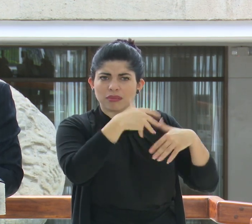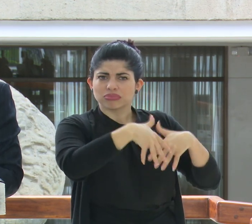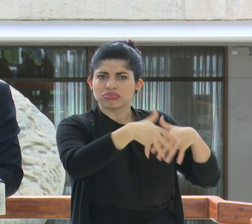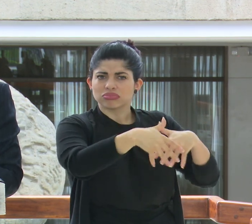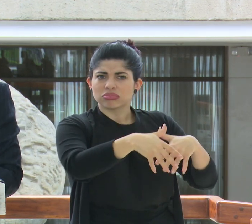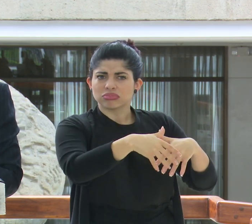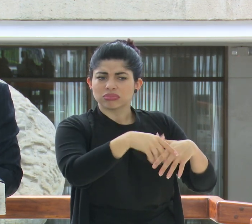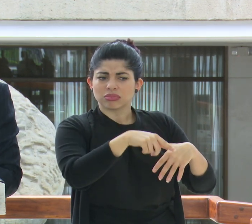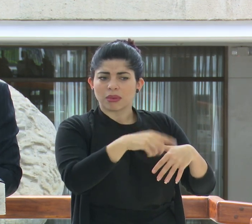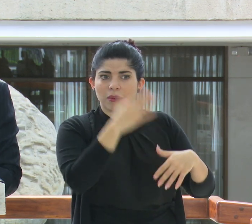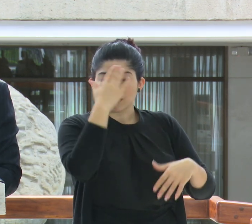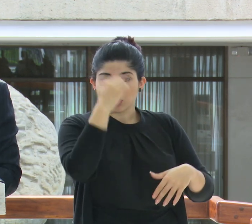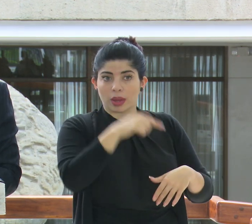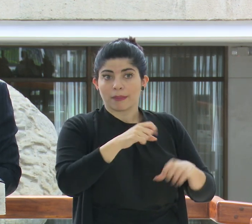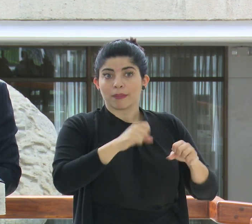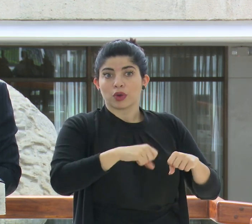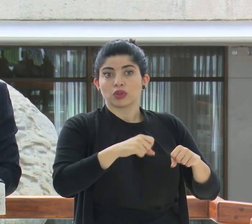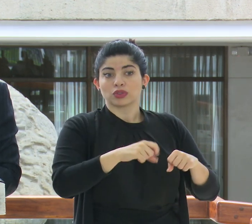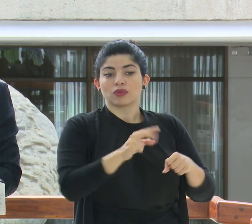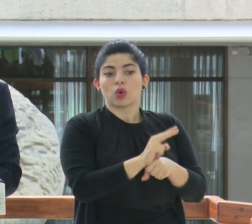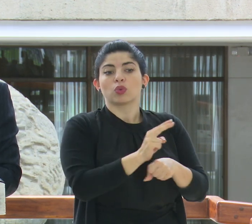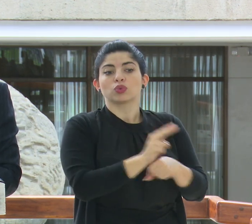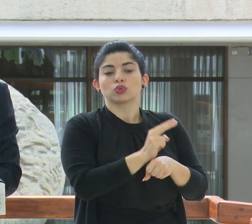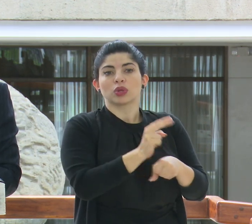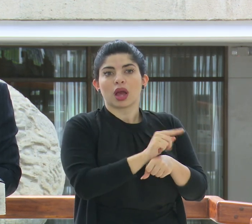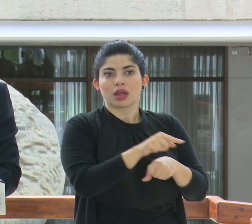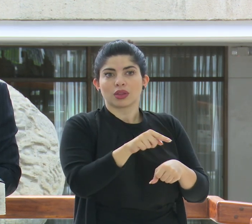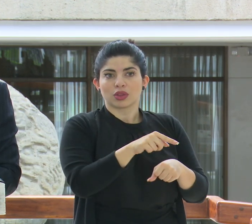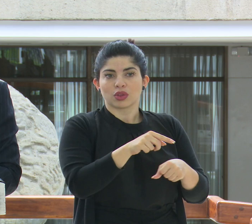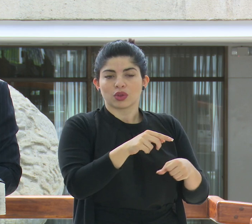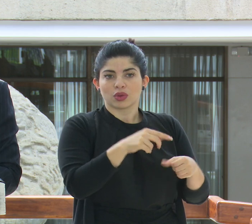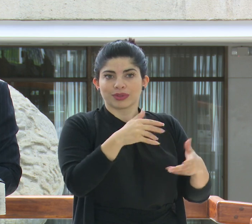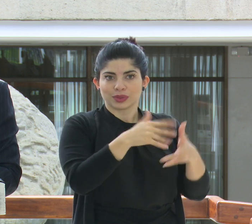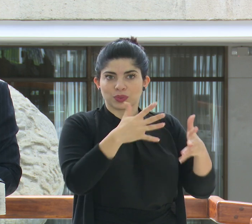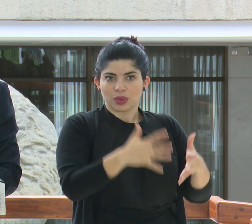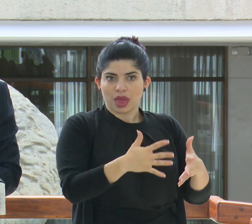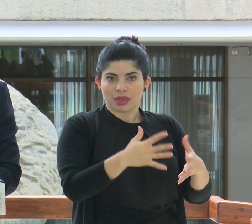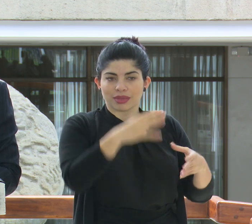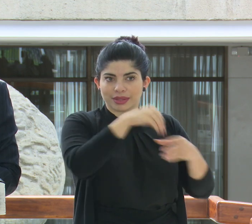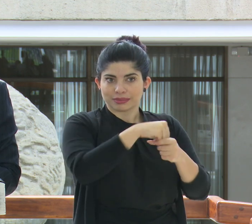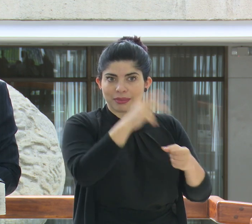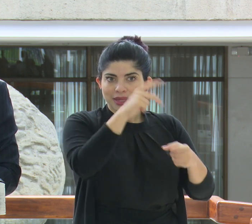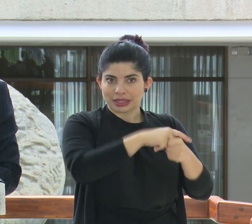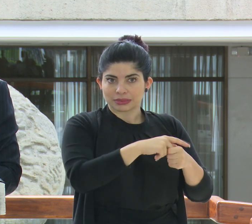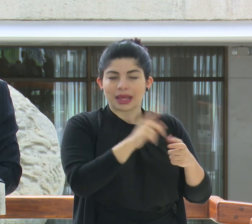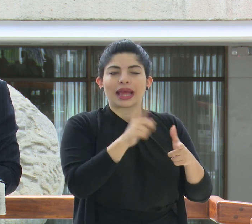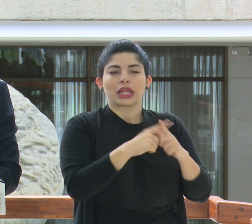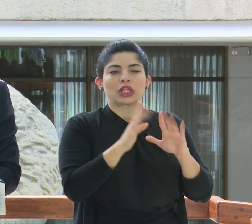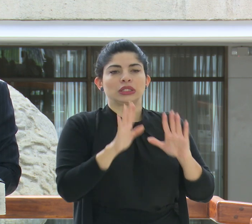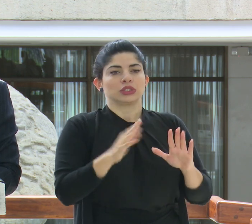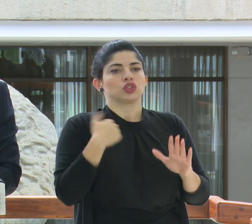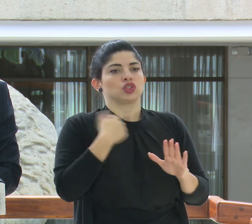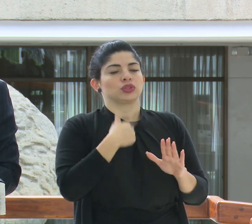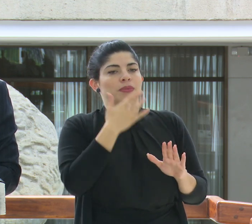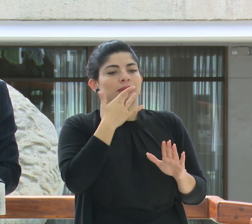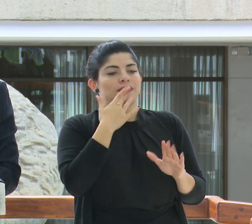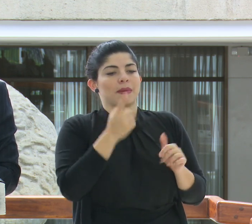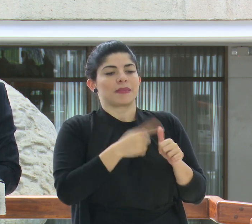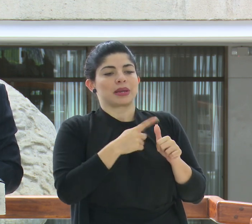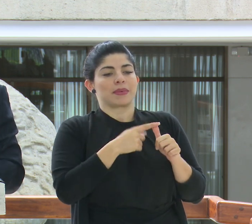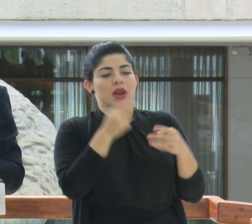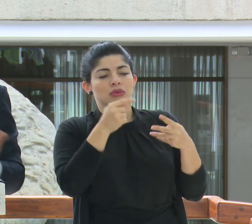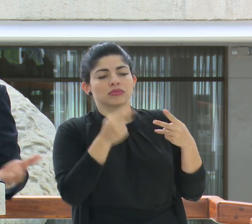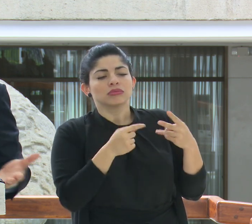una posible instrumentalización de su participación? Entonces, lo que planteamos es aclarar esos